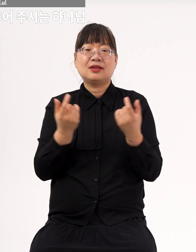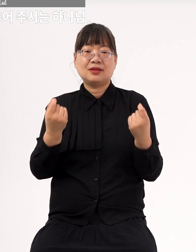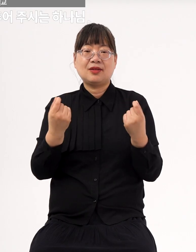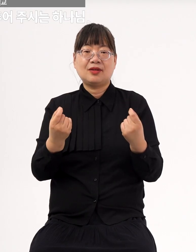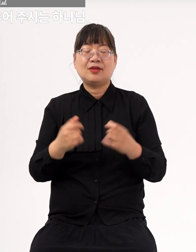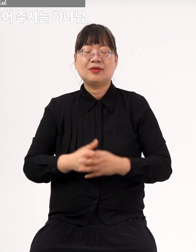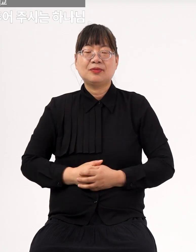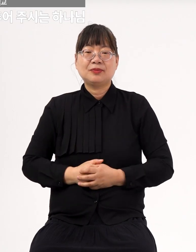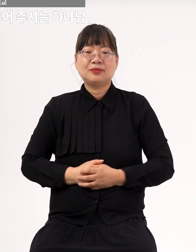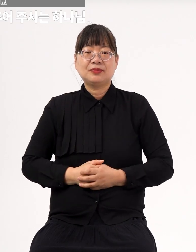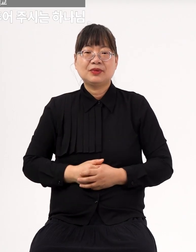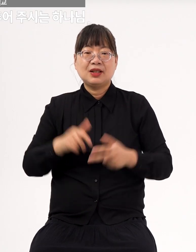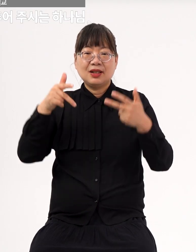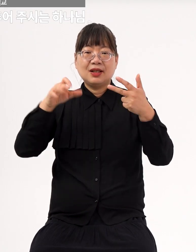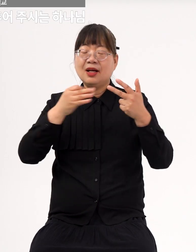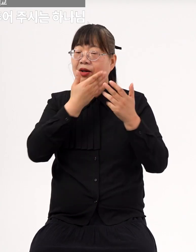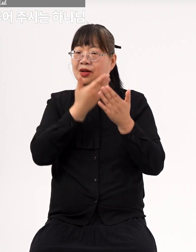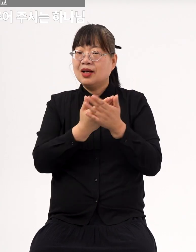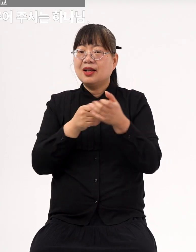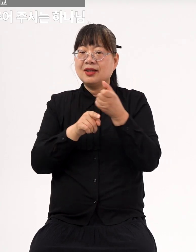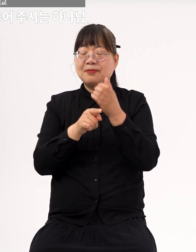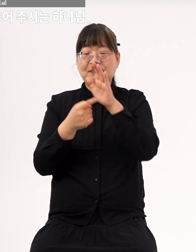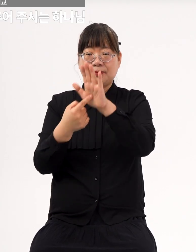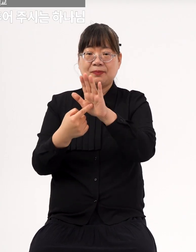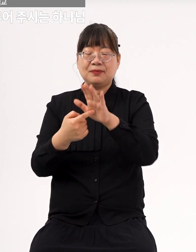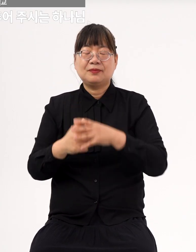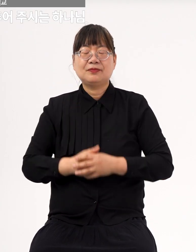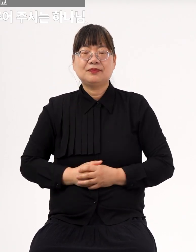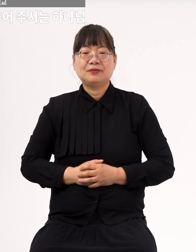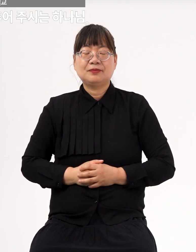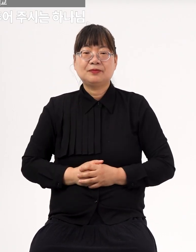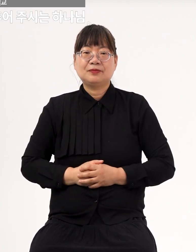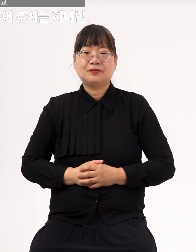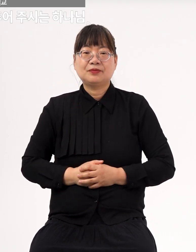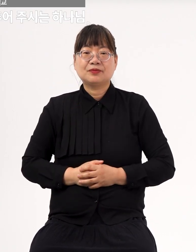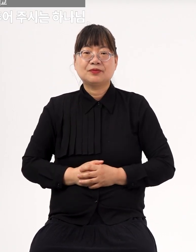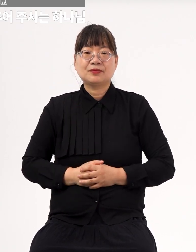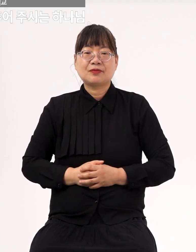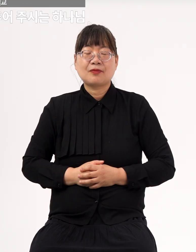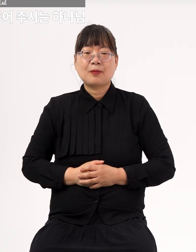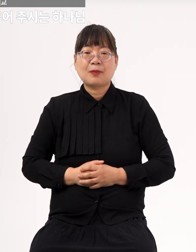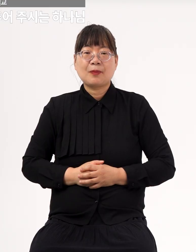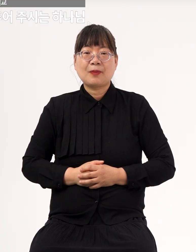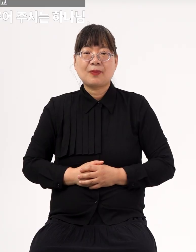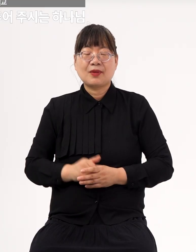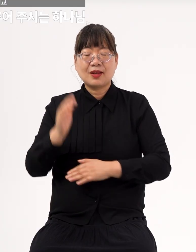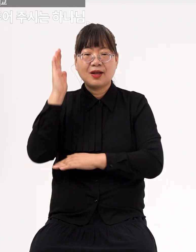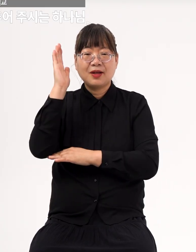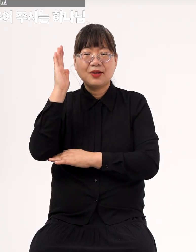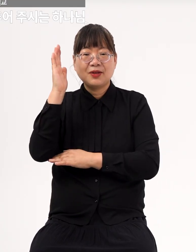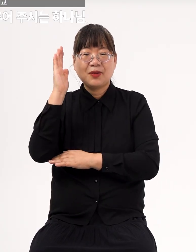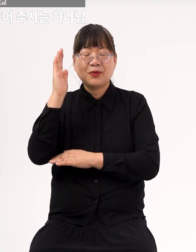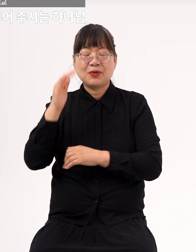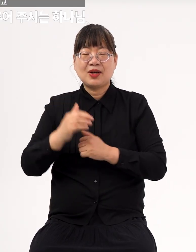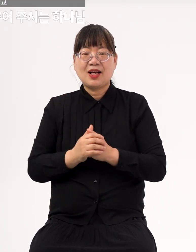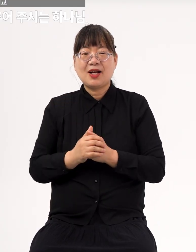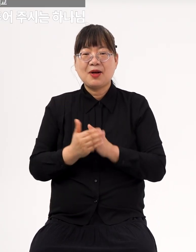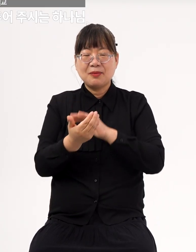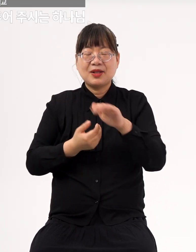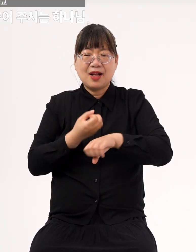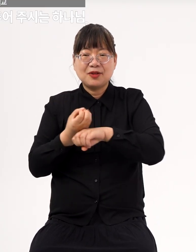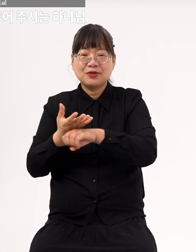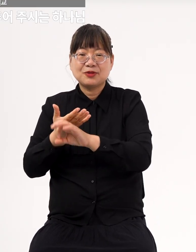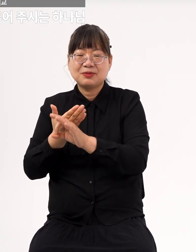이제 7장에 그 중요한 이유가 드러나는데, 설교가 이제 스포가 되면 또 기대가 떨어지니까 그건